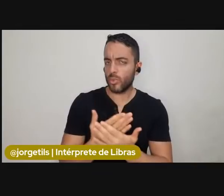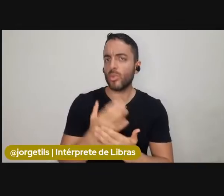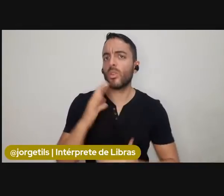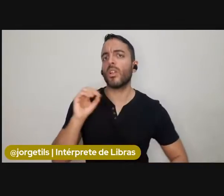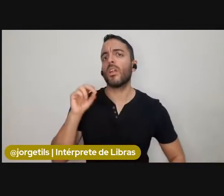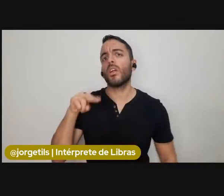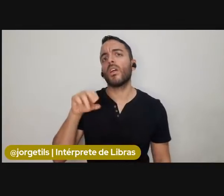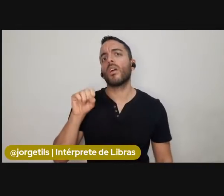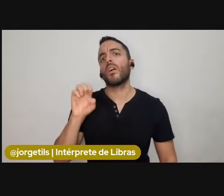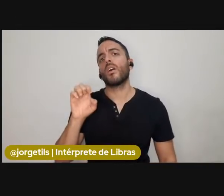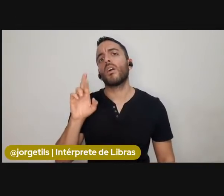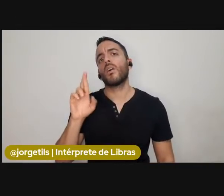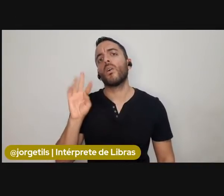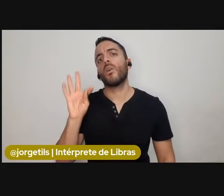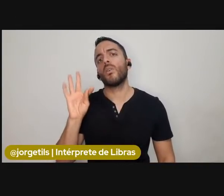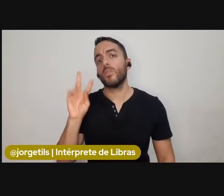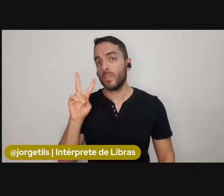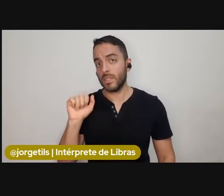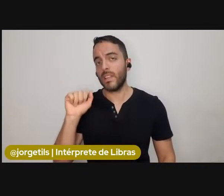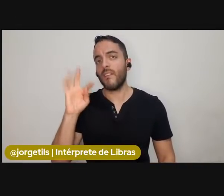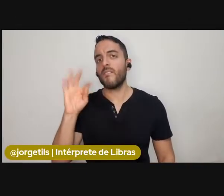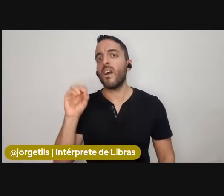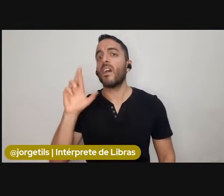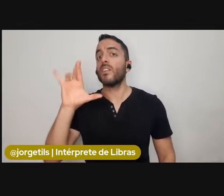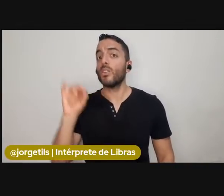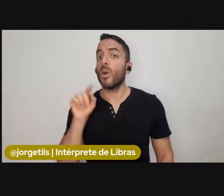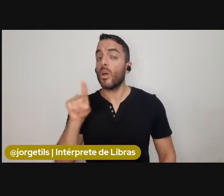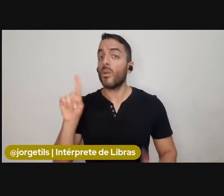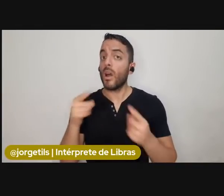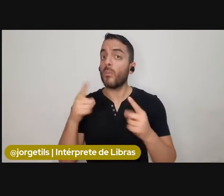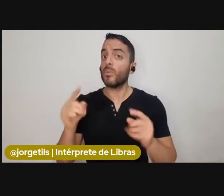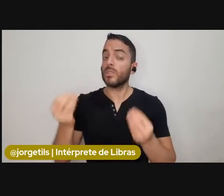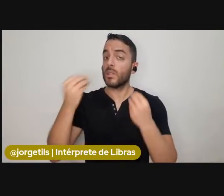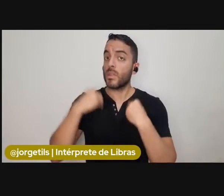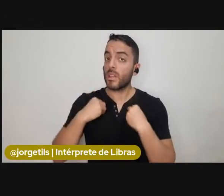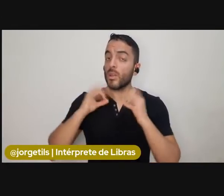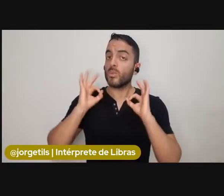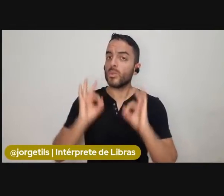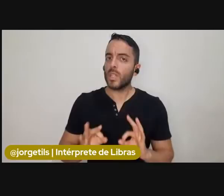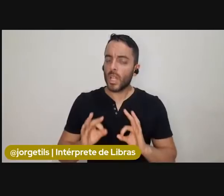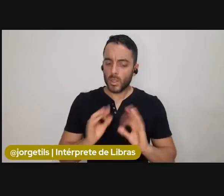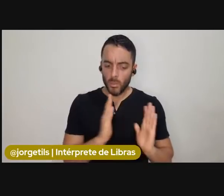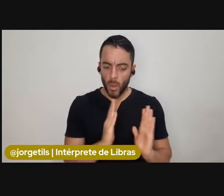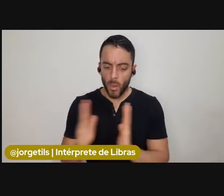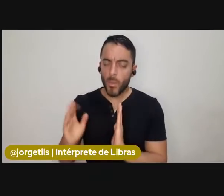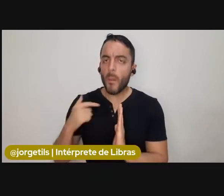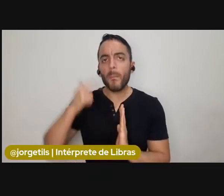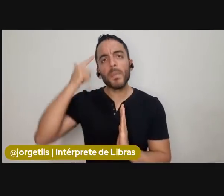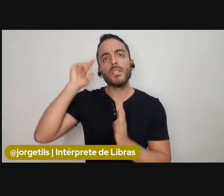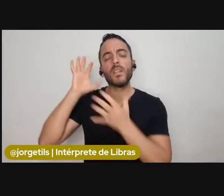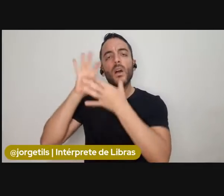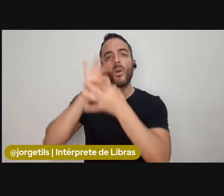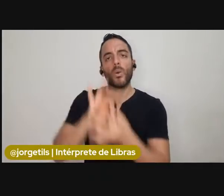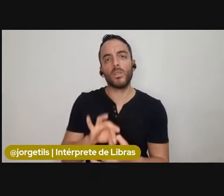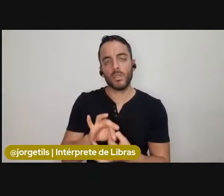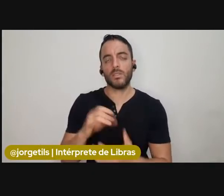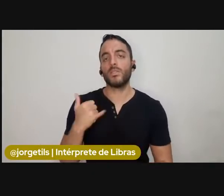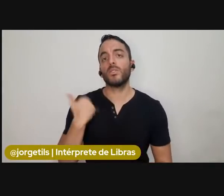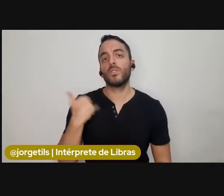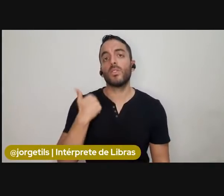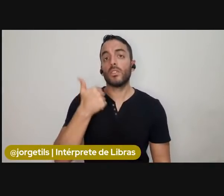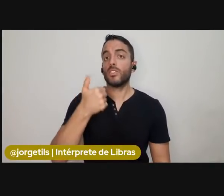disciplina que me fazia, assim, sempre pensar no contexto. Daí, com 17 anos,